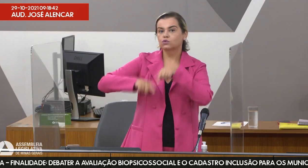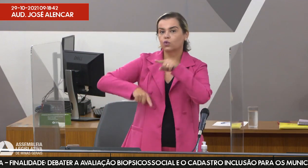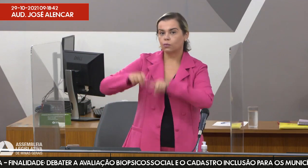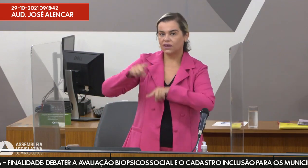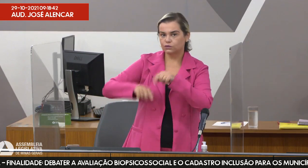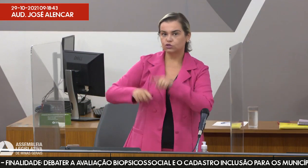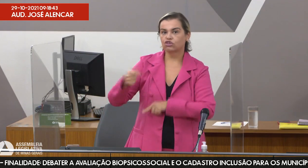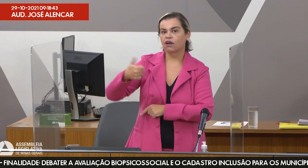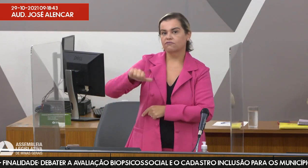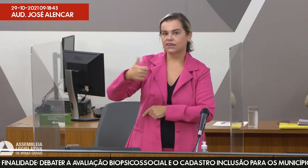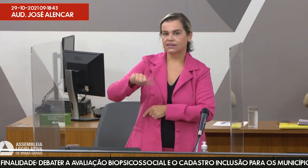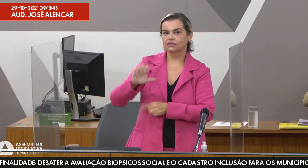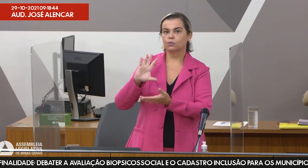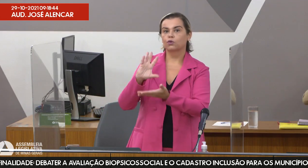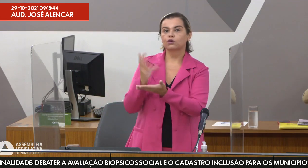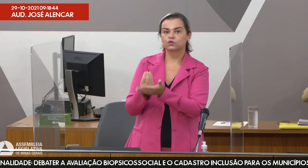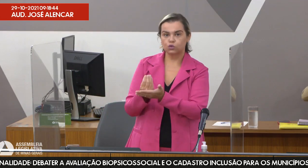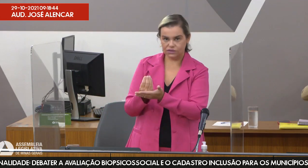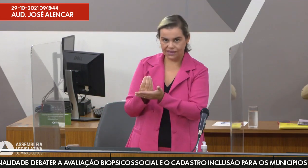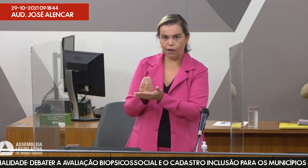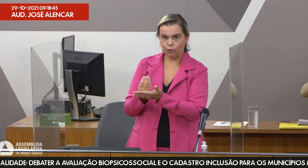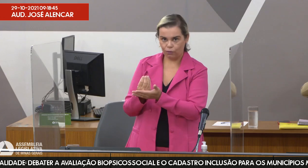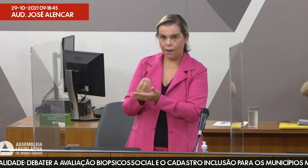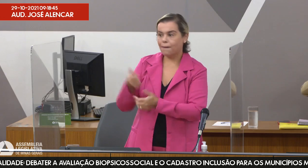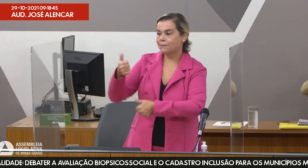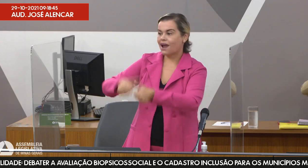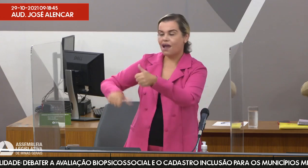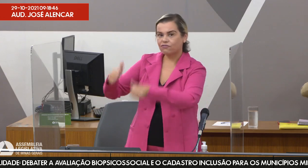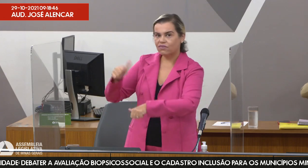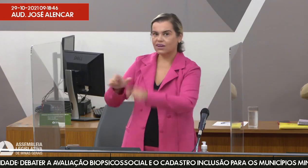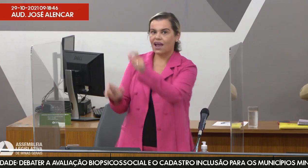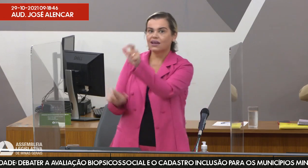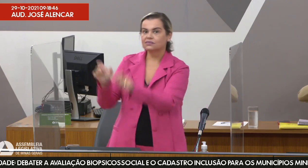O artigo 2º fala sobre o instrumento de avaliação biopsicossocial